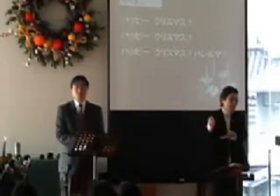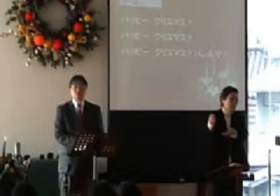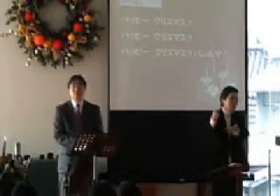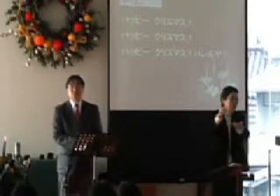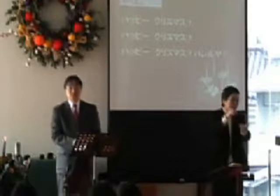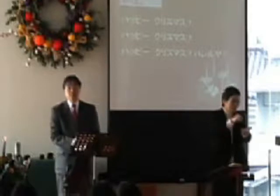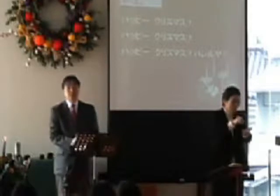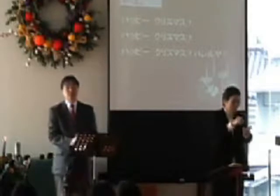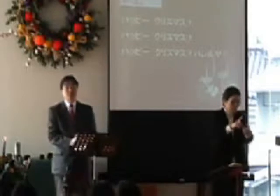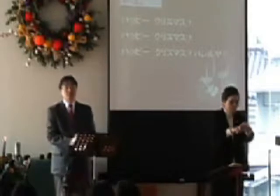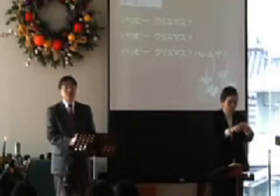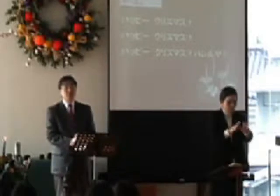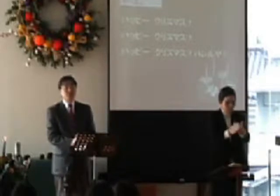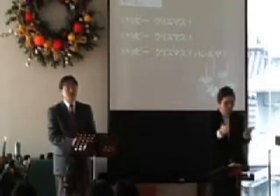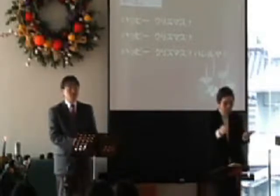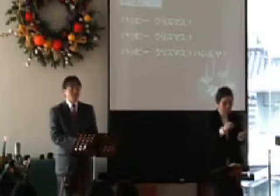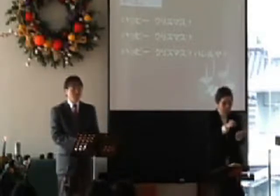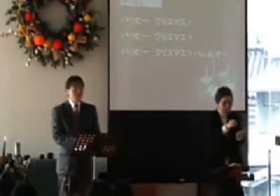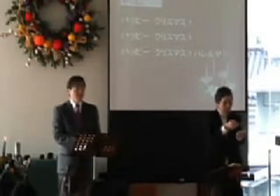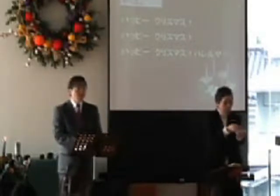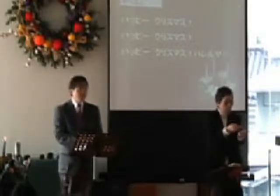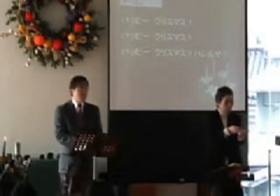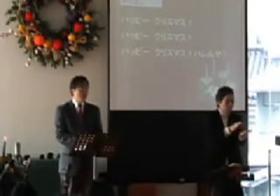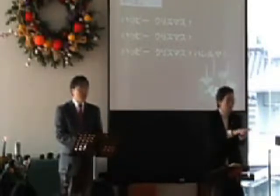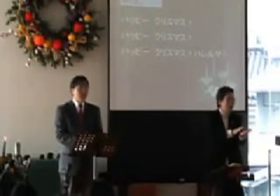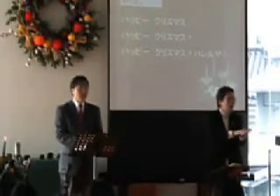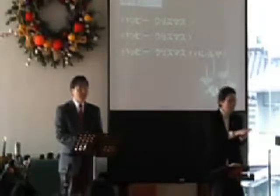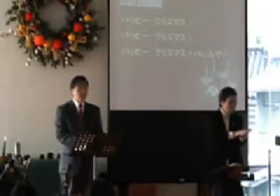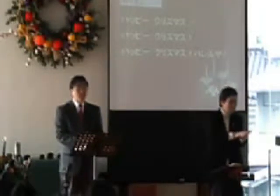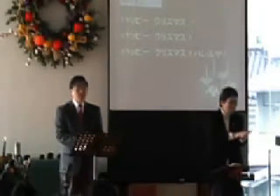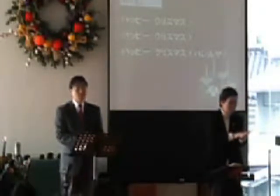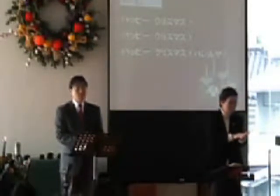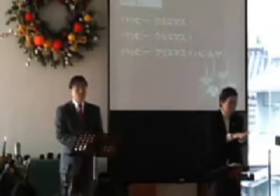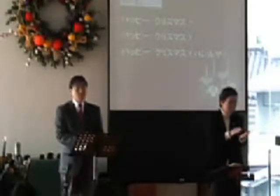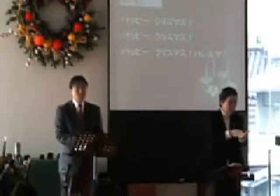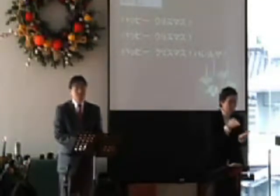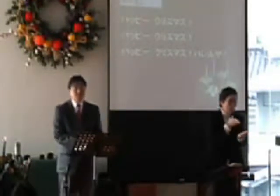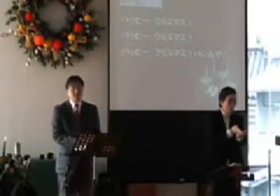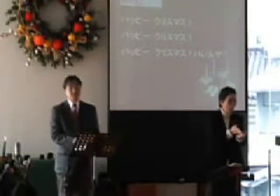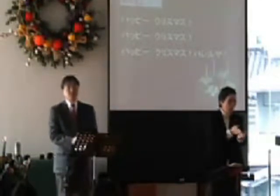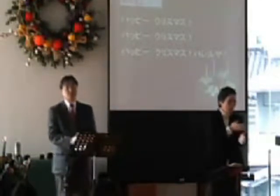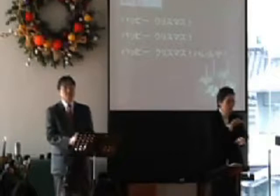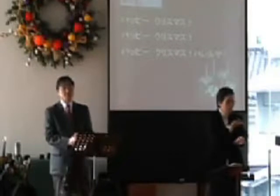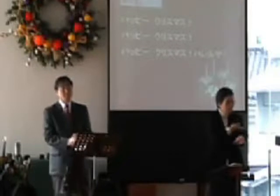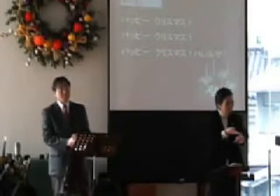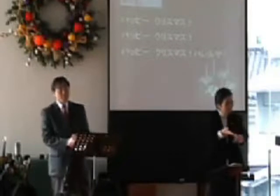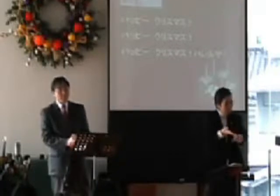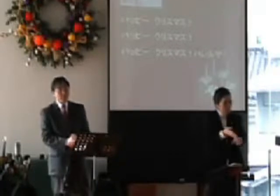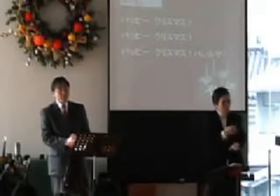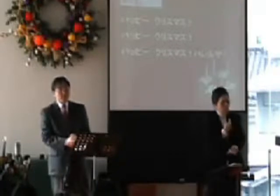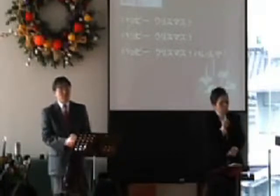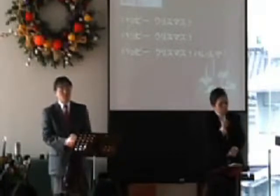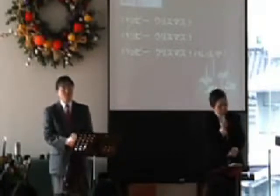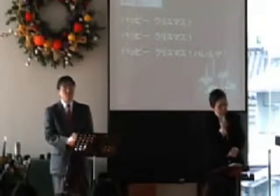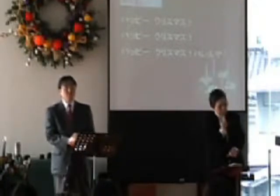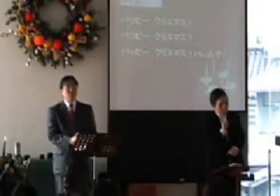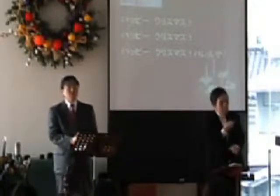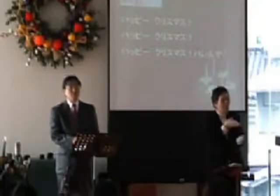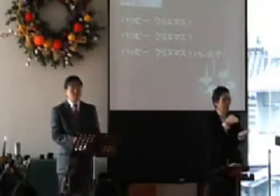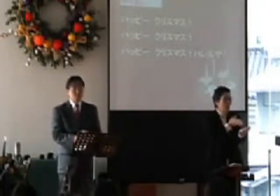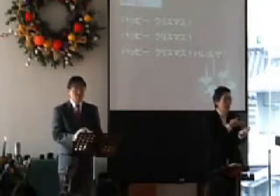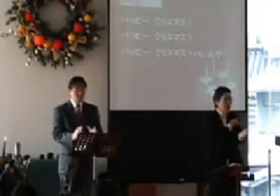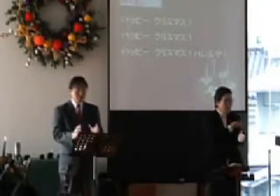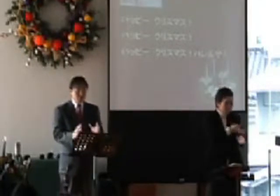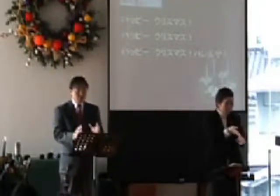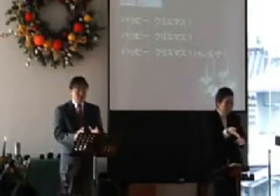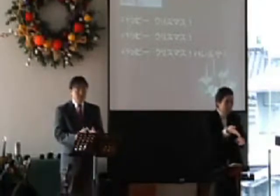東の国から、博士たちが、イエス様にプレゼントを持ってきたという話が聖書